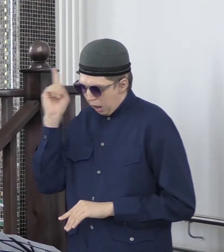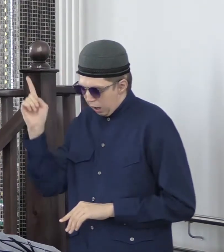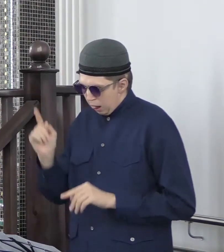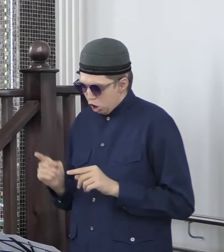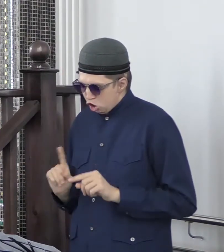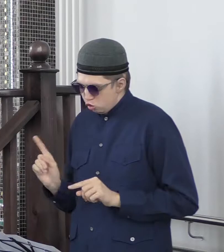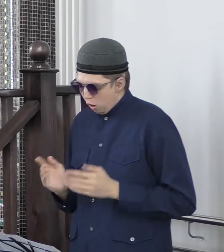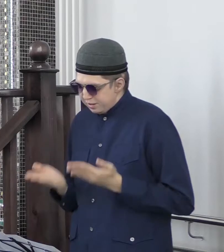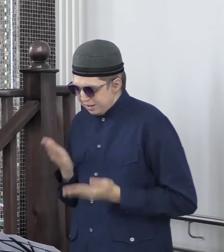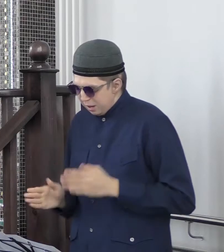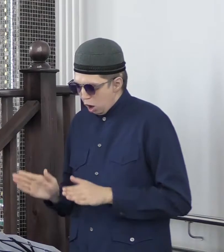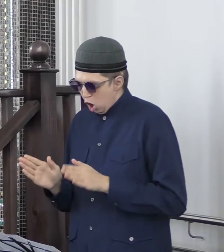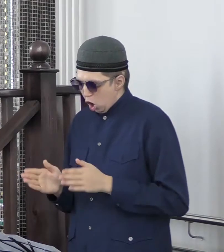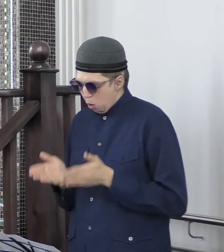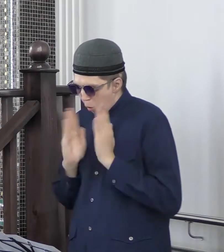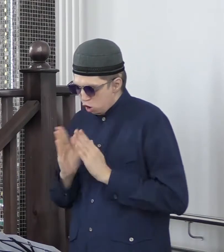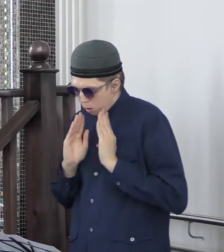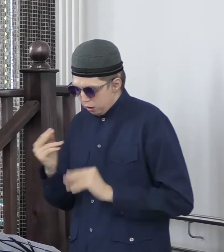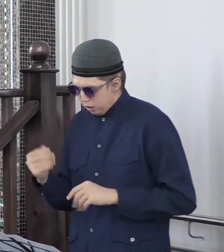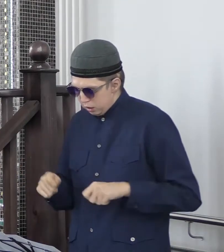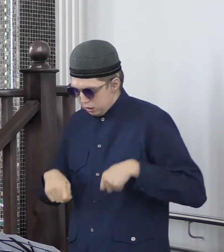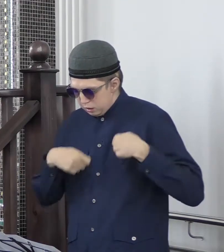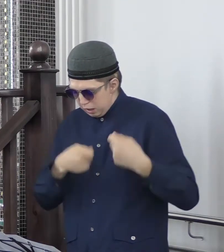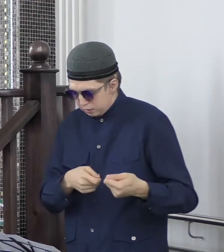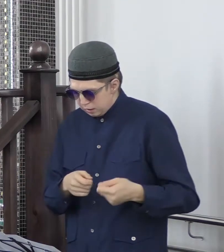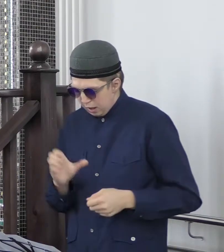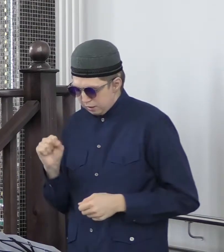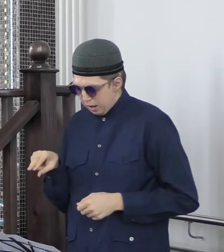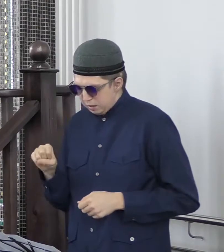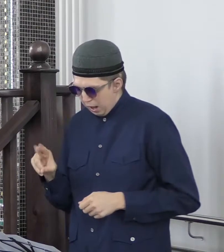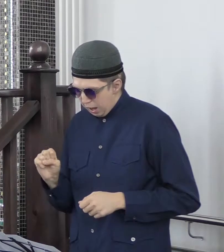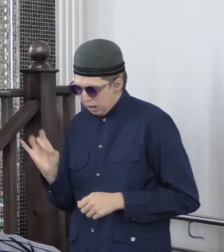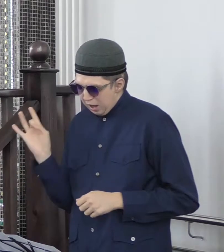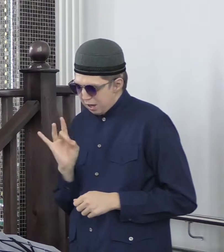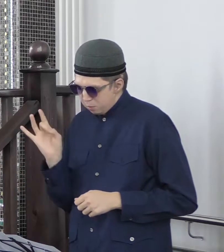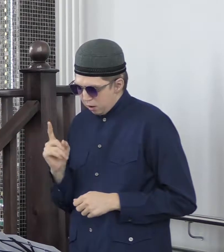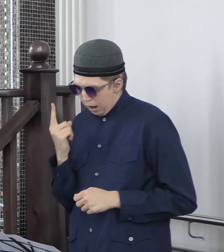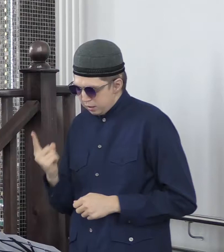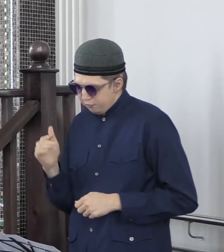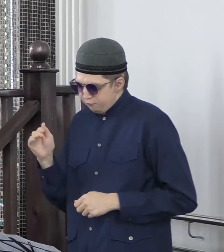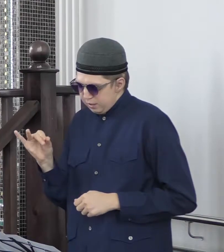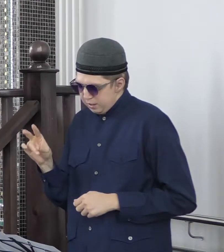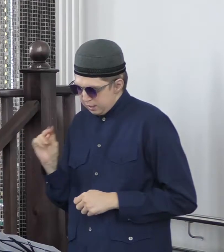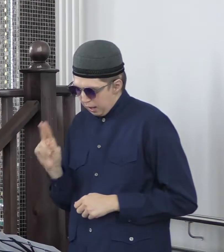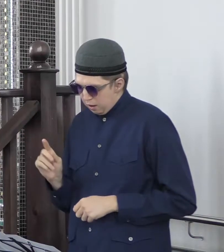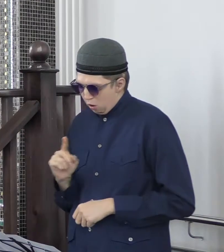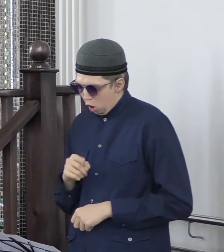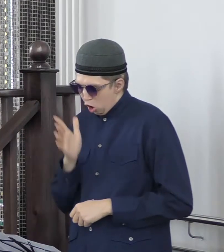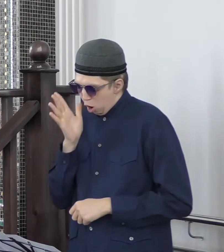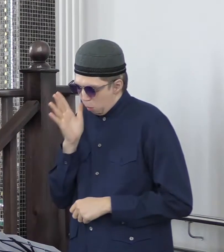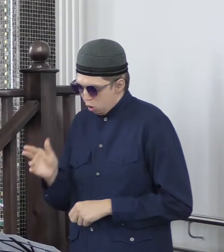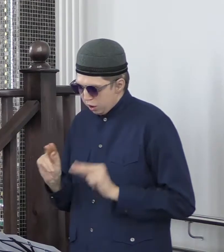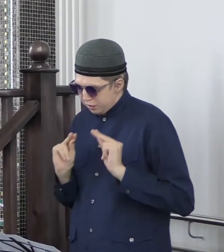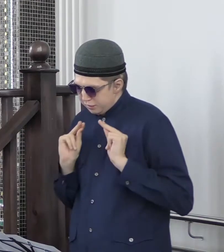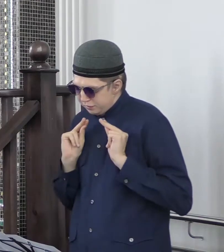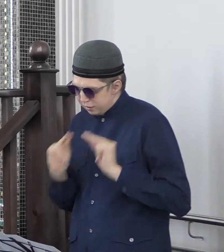Mekke'de, Medine'ye gitmişken vakitte Allah'ın şehidin başında ansarlar. Eğer sonun için Allah subhanahu